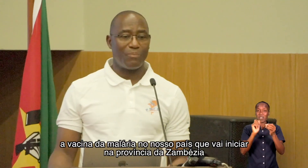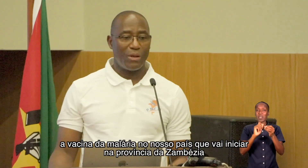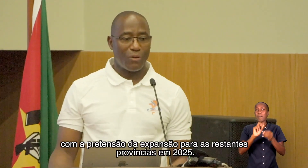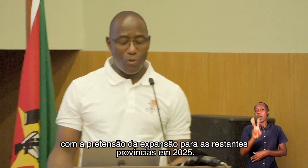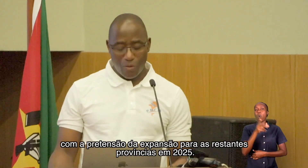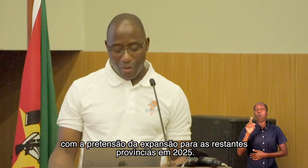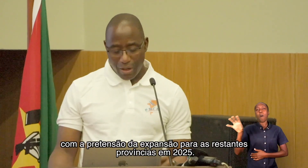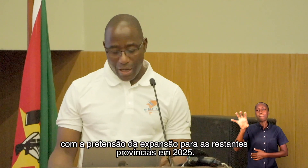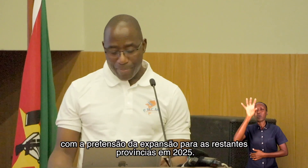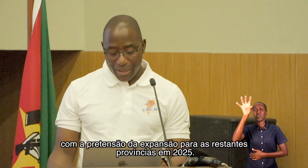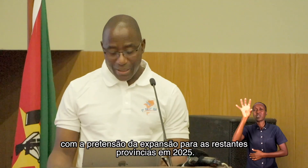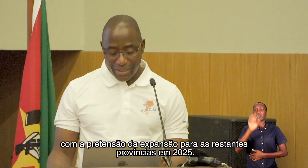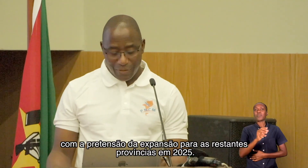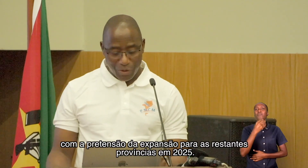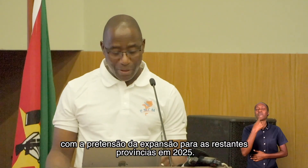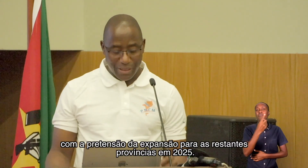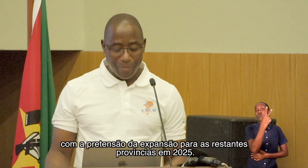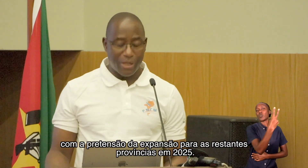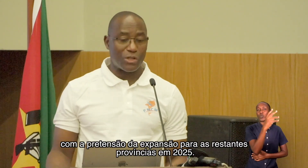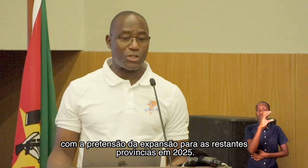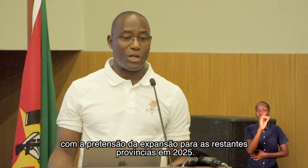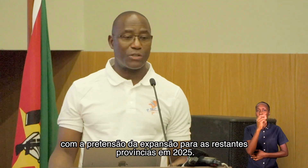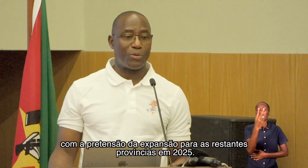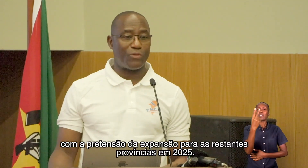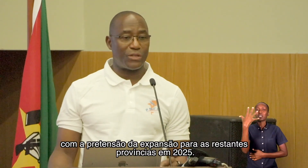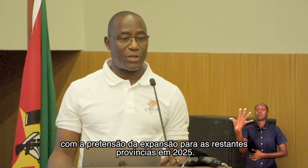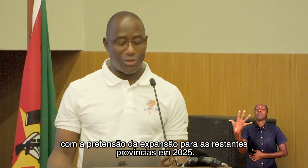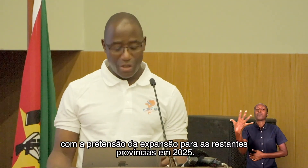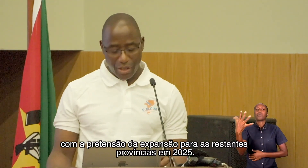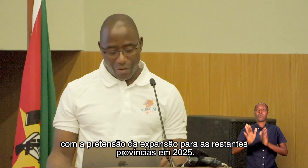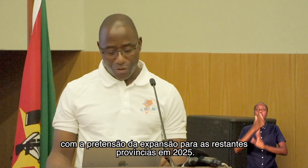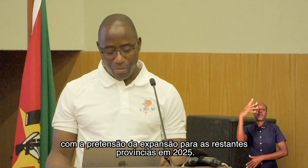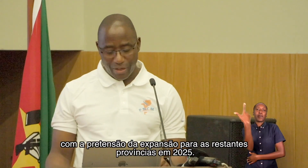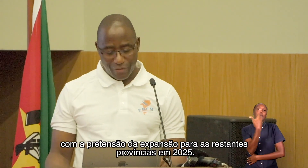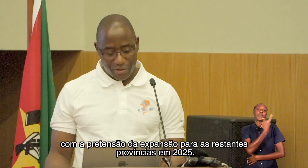com a Pretenção de Expansão para as Restantes Provincias, em 2025.